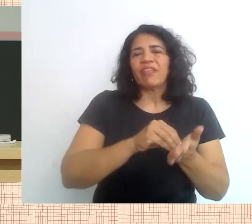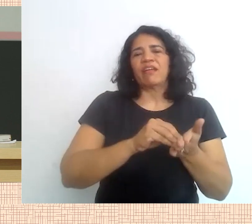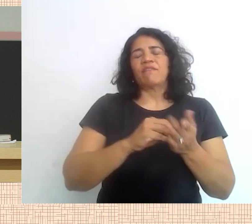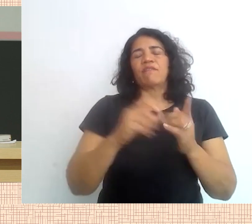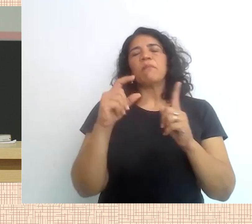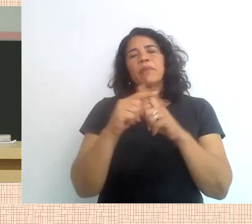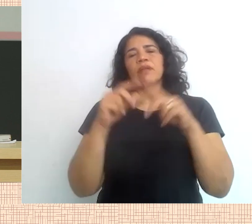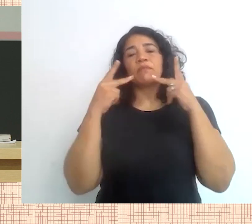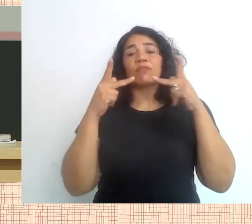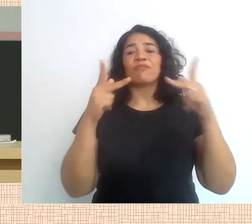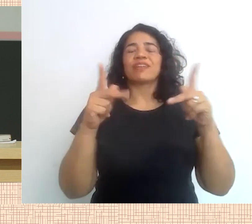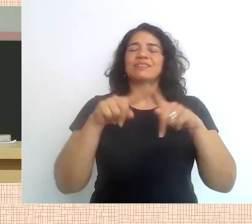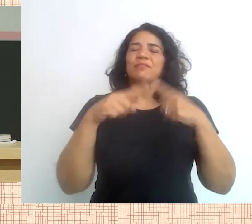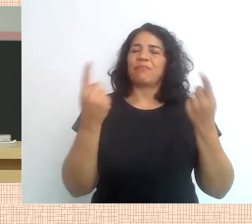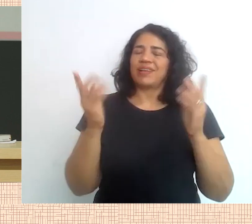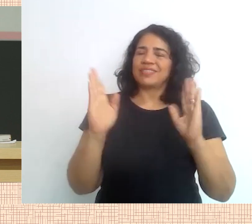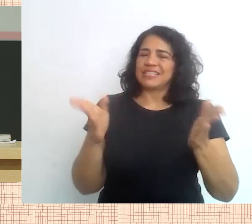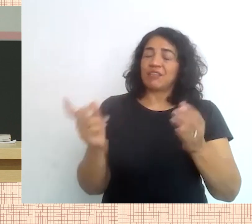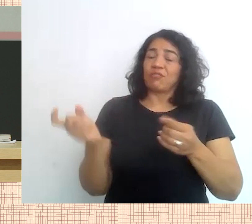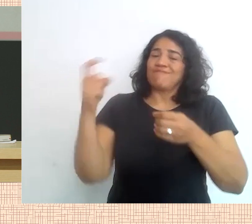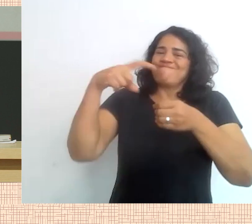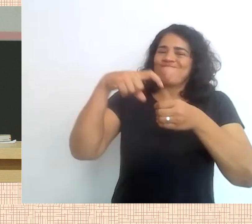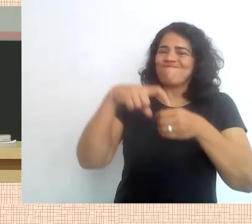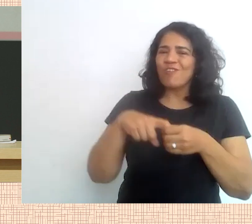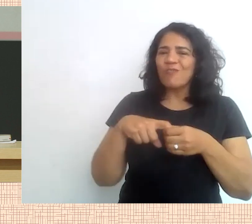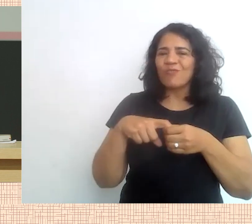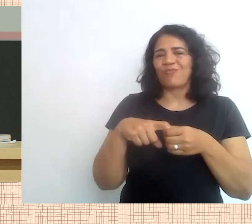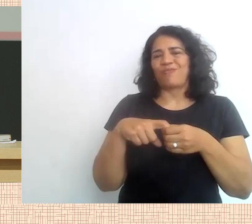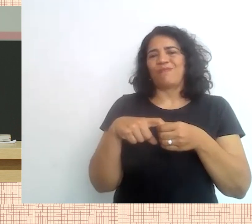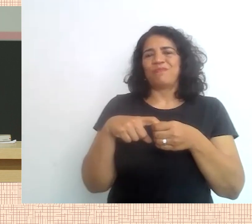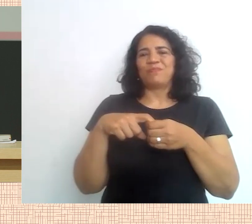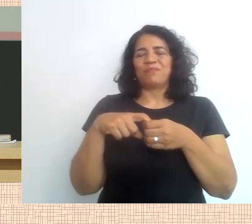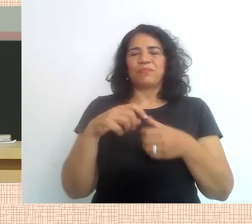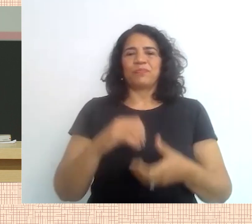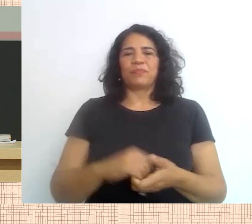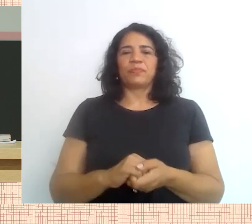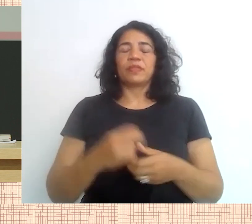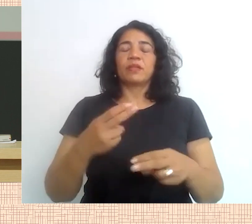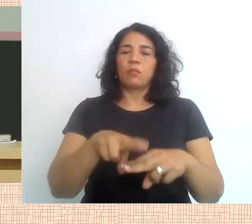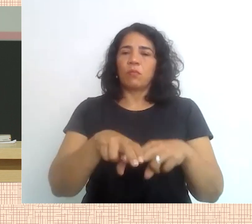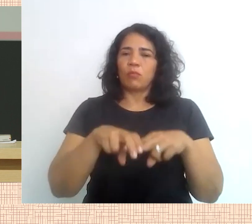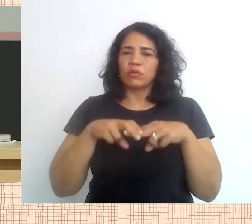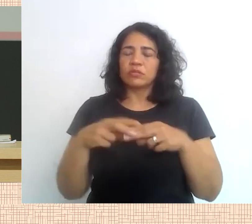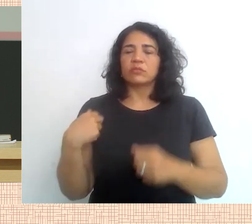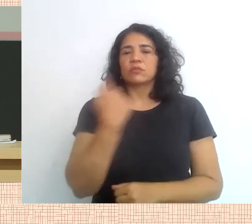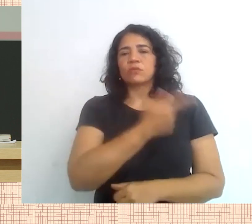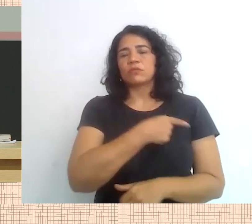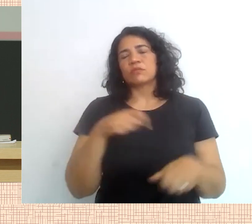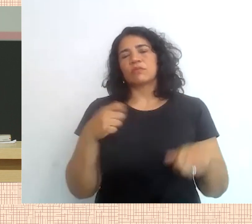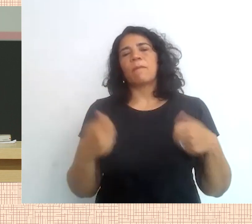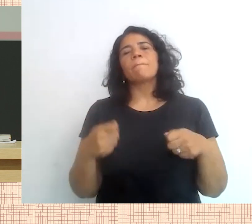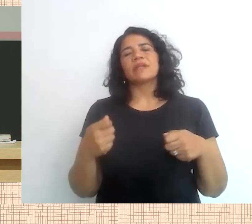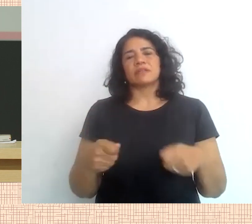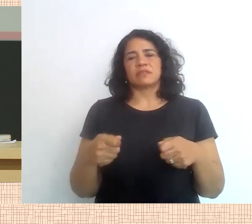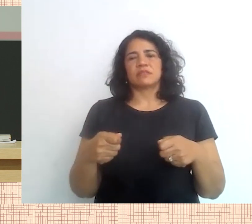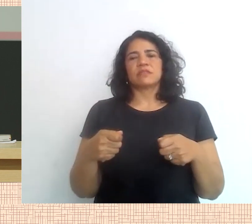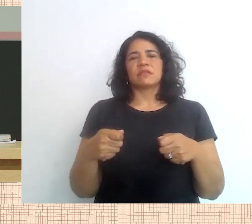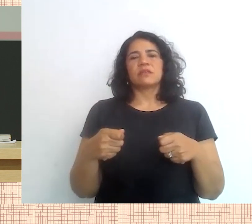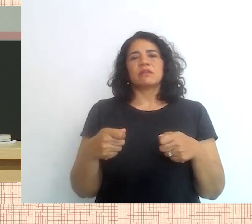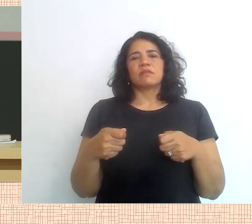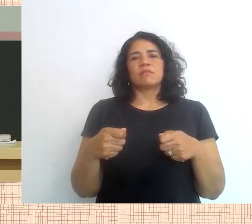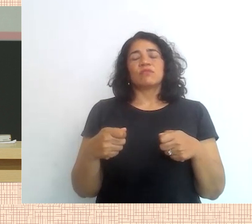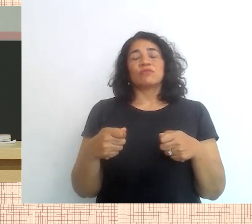nós estamos retornando, irmão, estamos restaurando, voltando. Por isso devemos dar a maior importância à palavra do